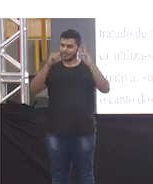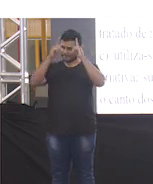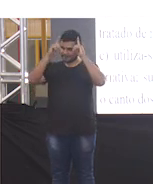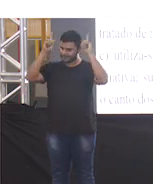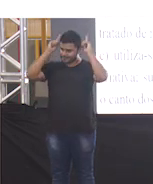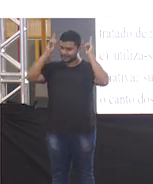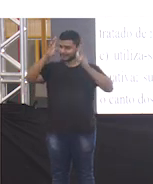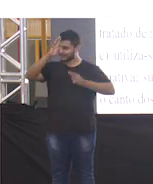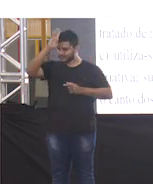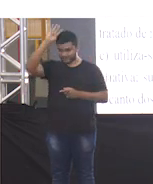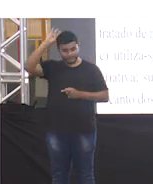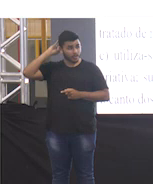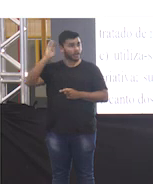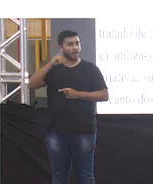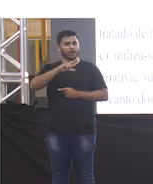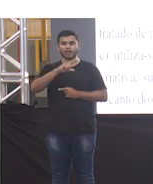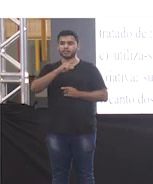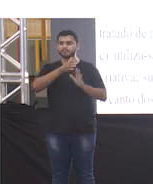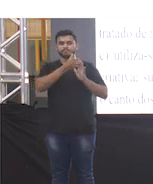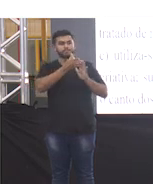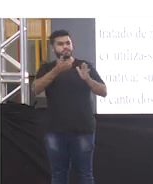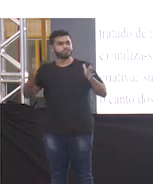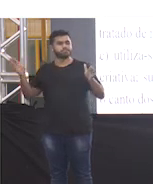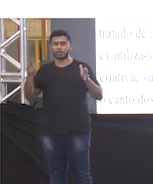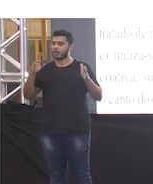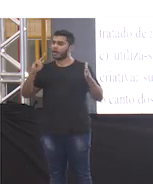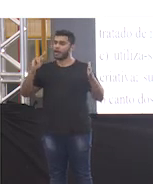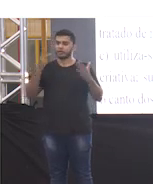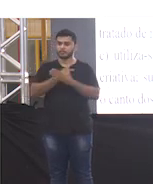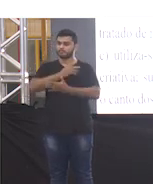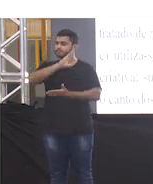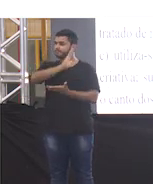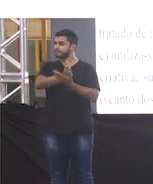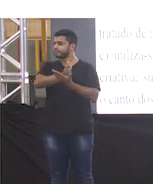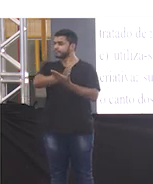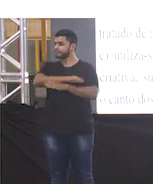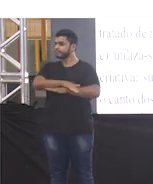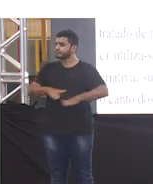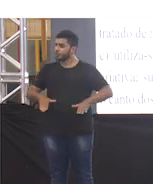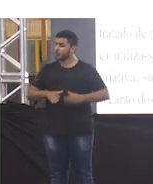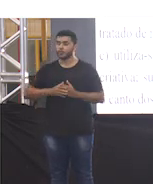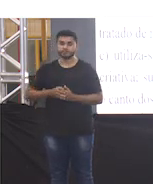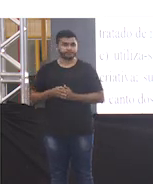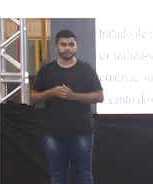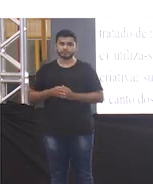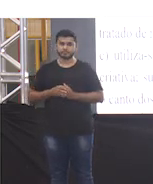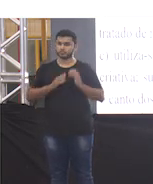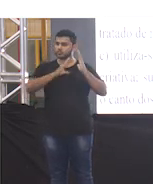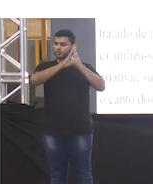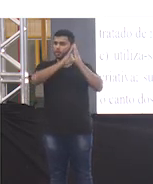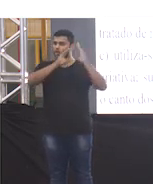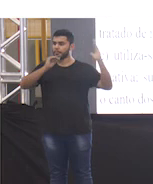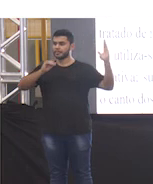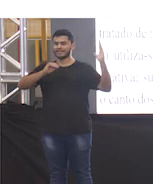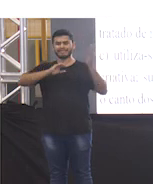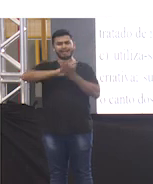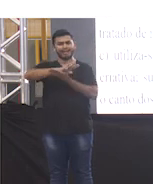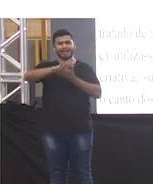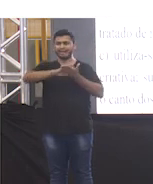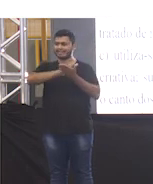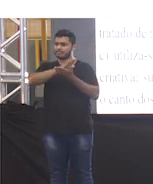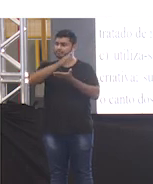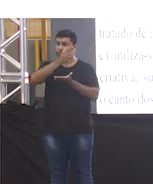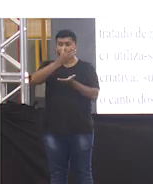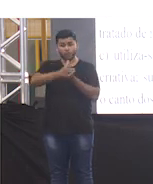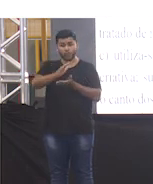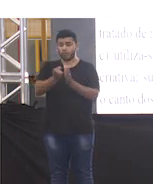O romantismo rompe com isso. O romantismo é uma escola libertadora. O